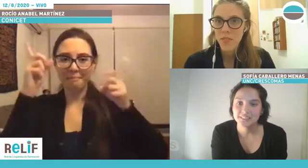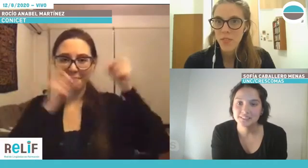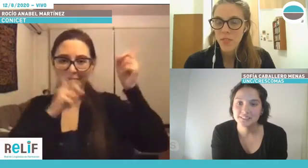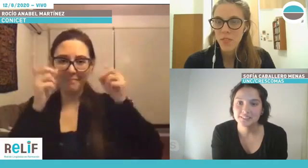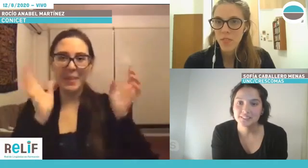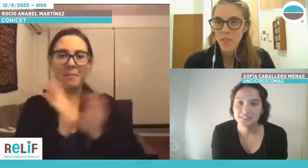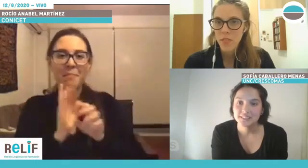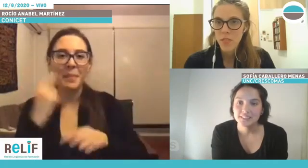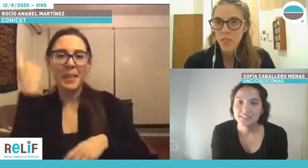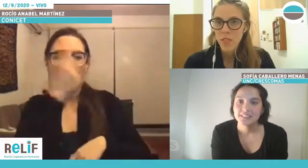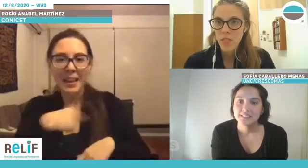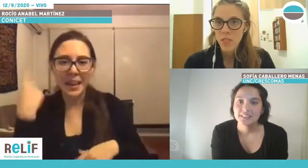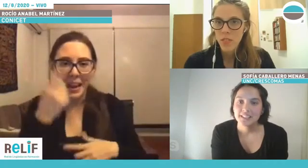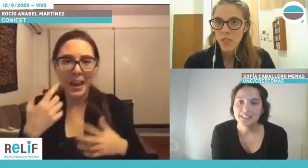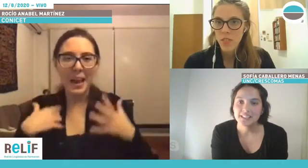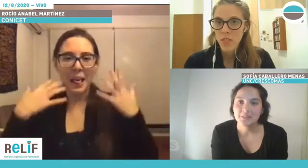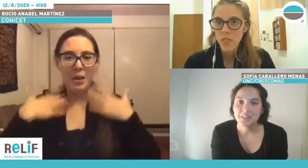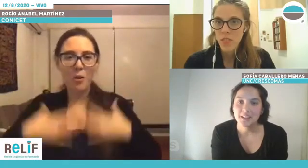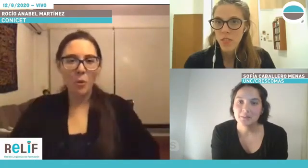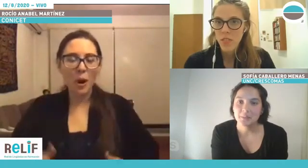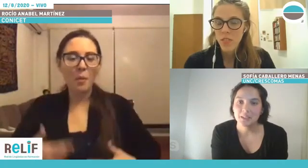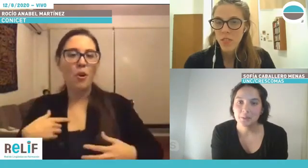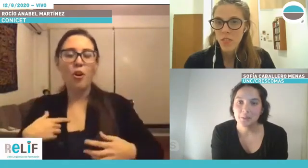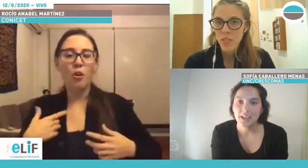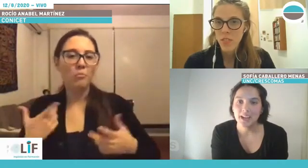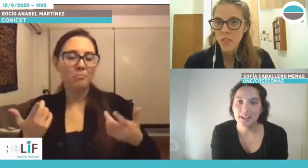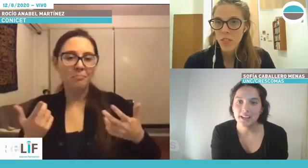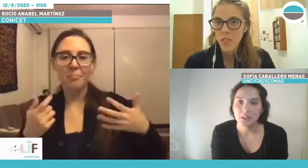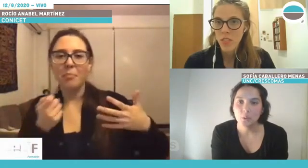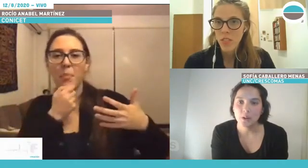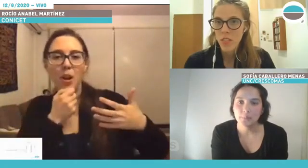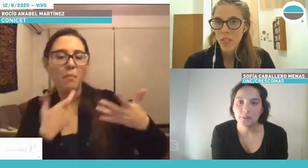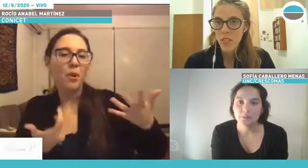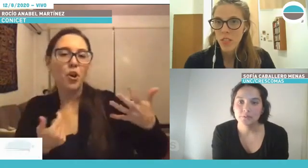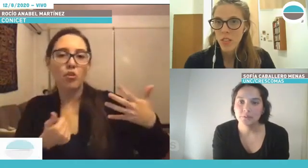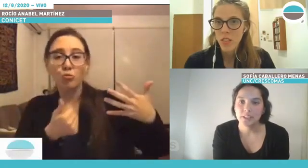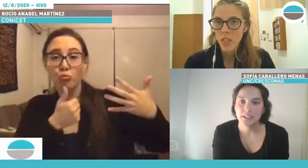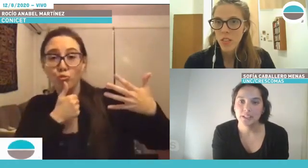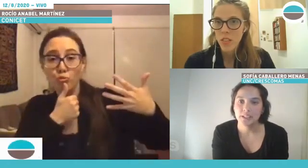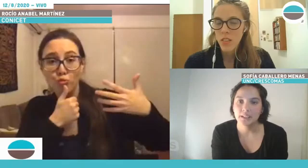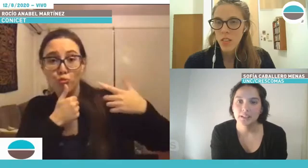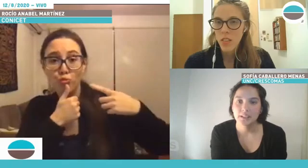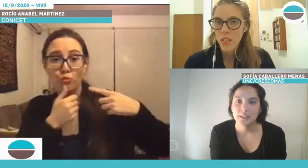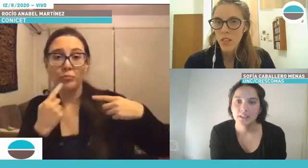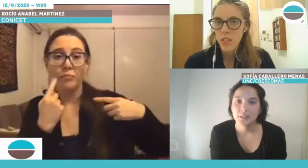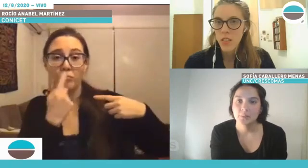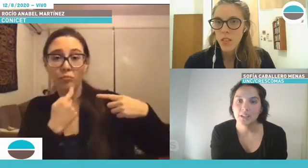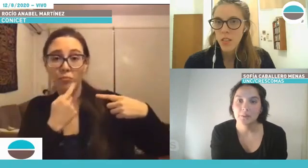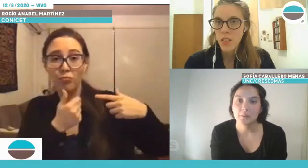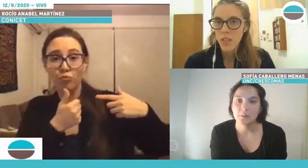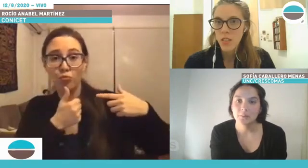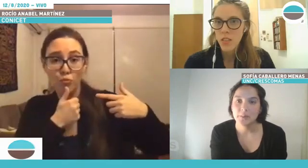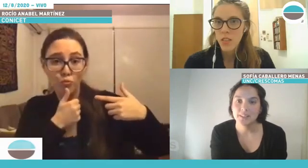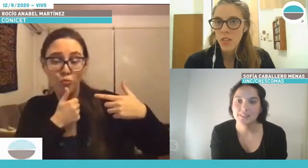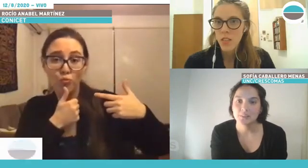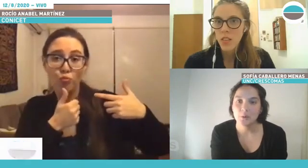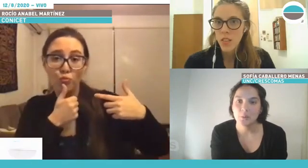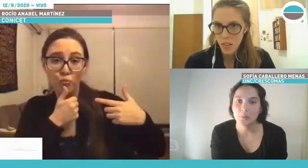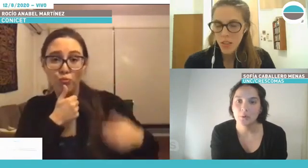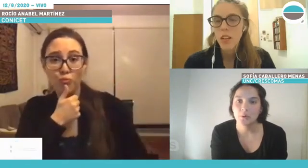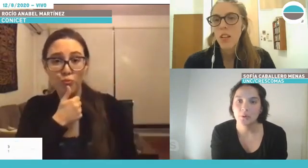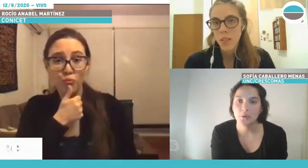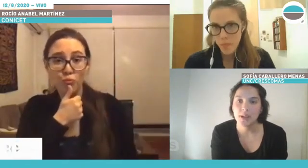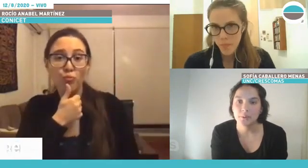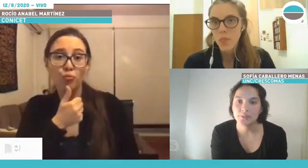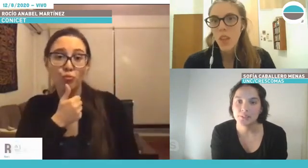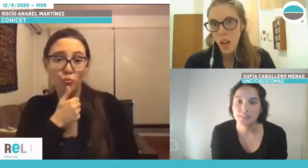manuales, que significa, por ejemplo, la cara, el cuerpo, Por ejemplo, ves